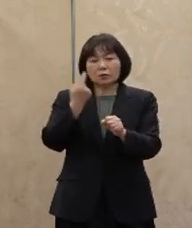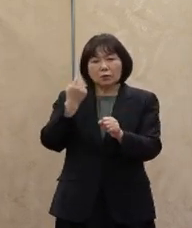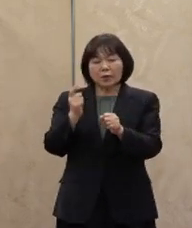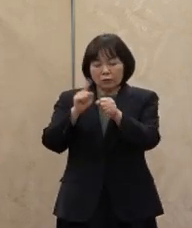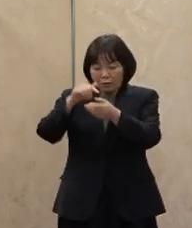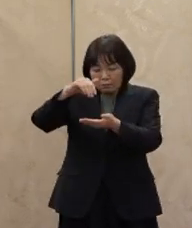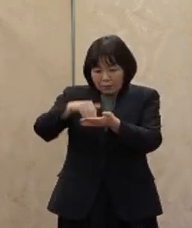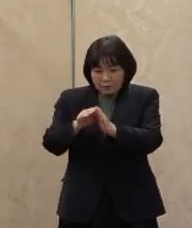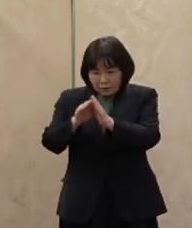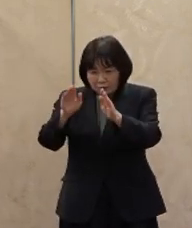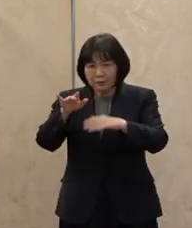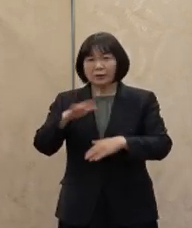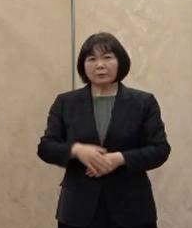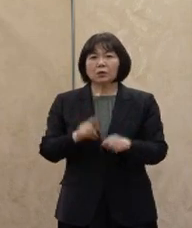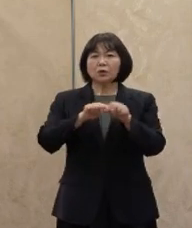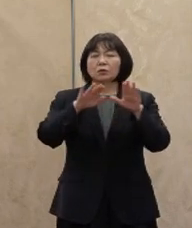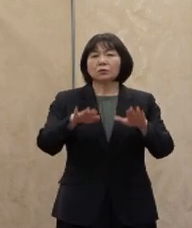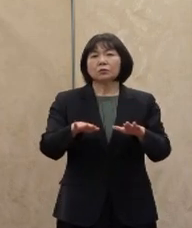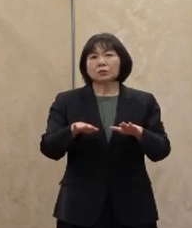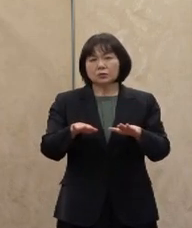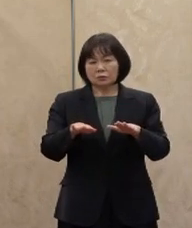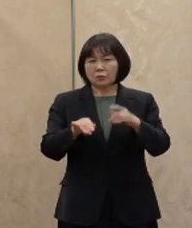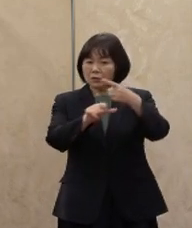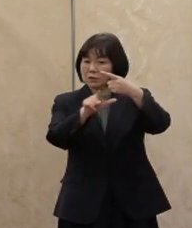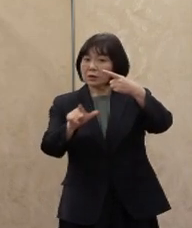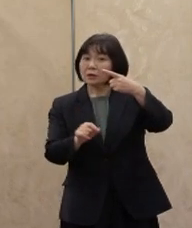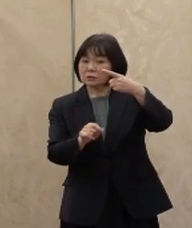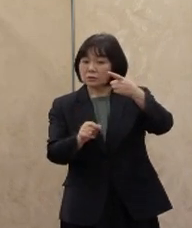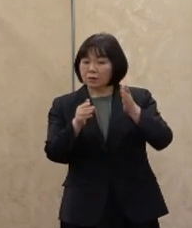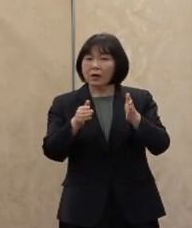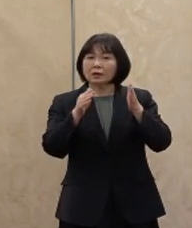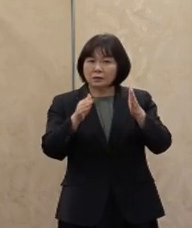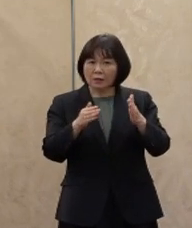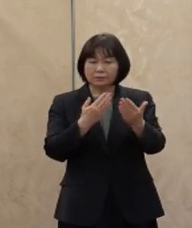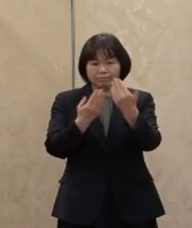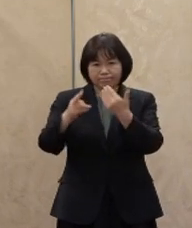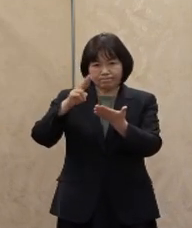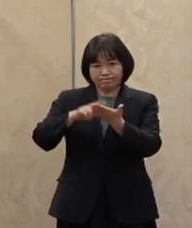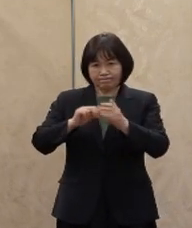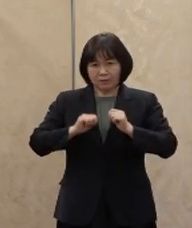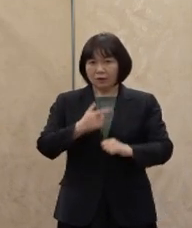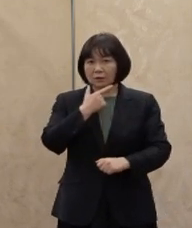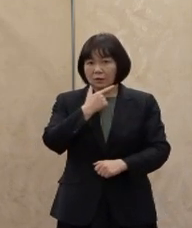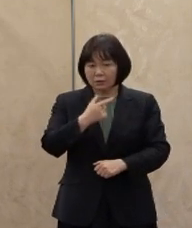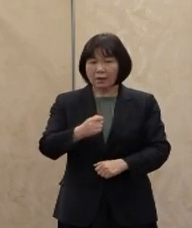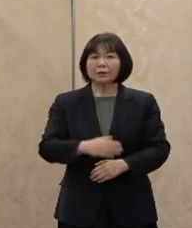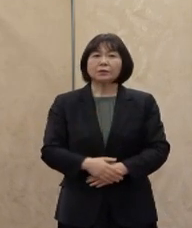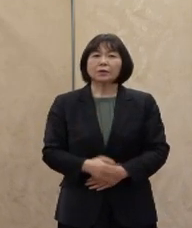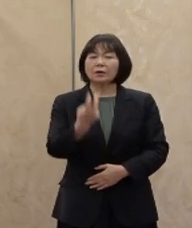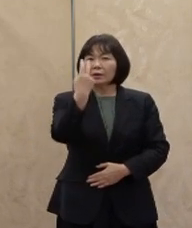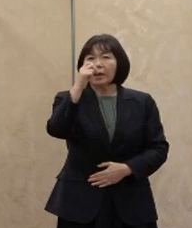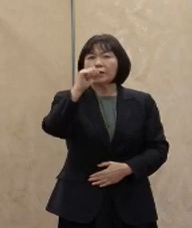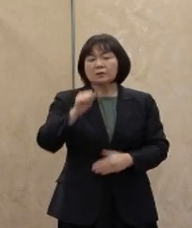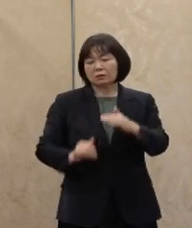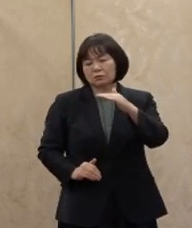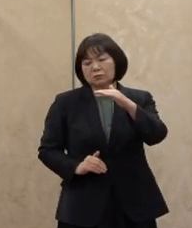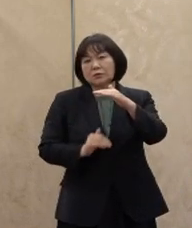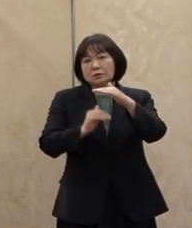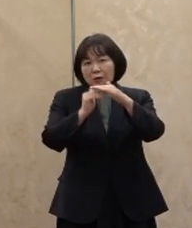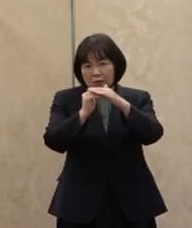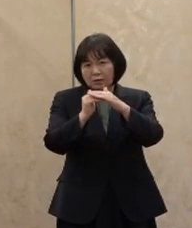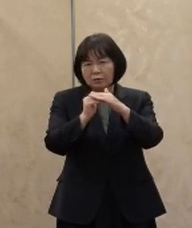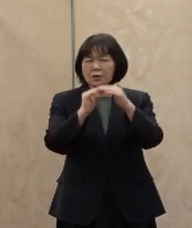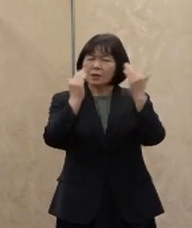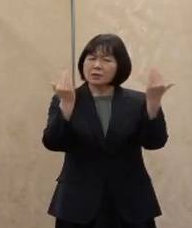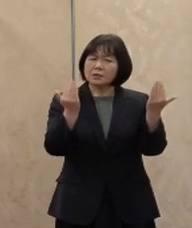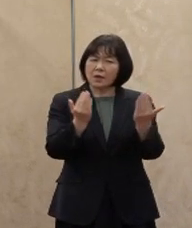始めていますから、まあ、これを今年の1月にも、まあ、今月中にも確立してやっていこうと。まあ、検査を充実させることで、全